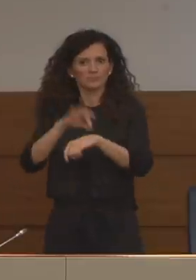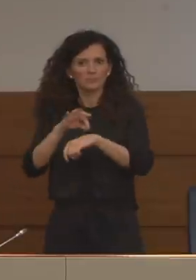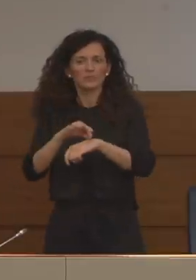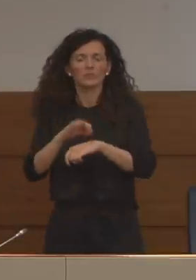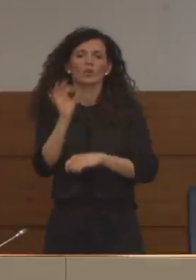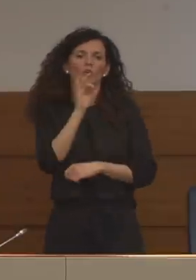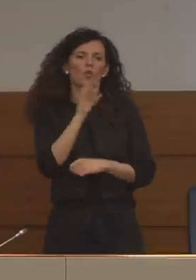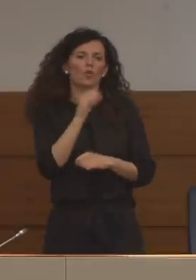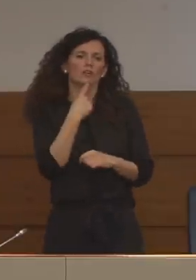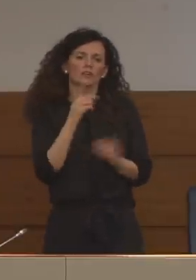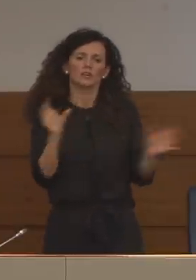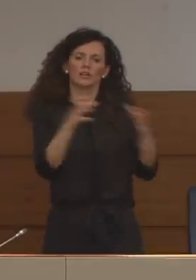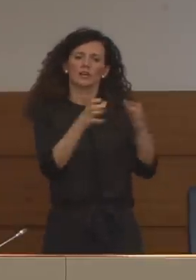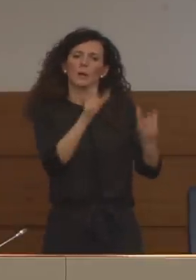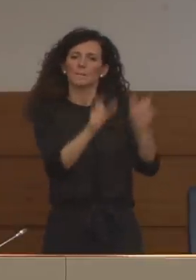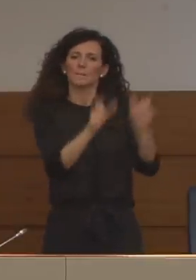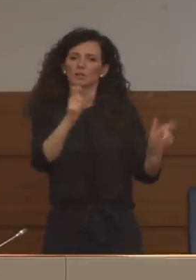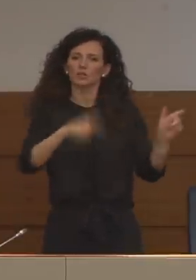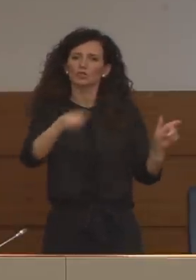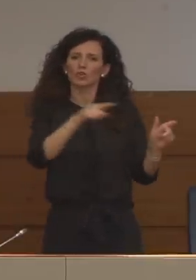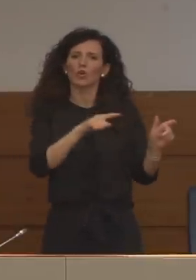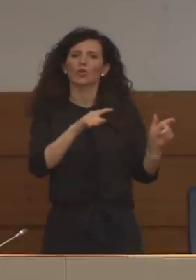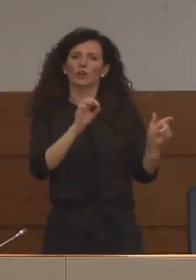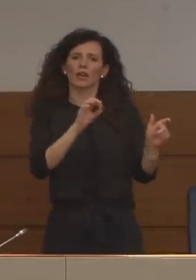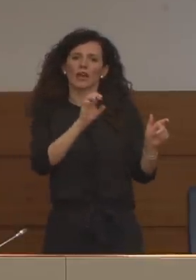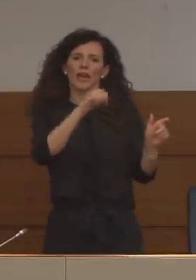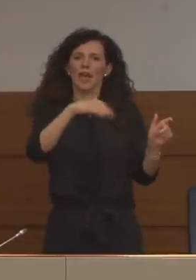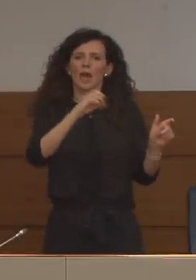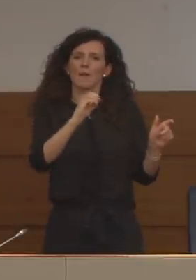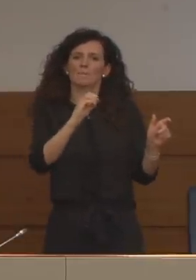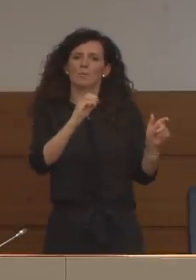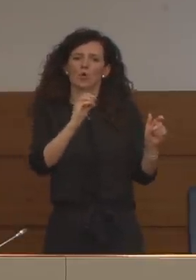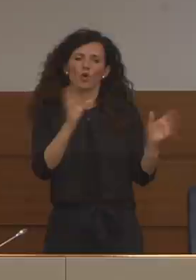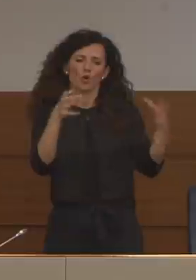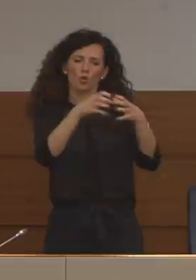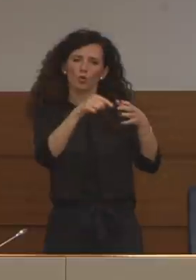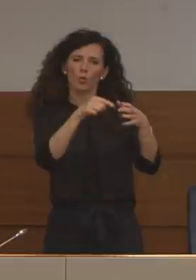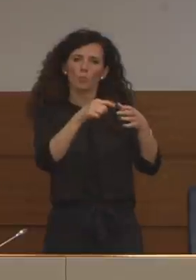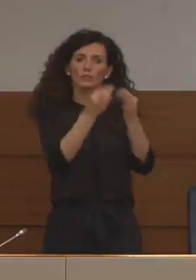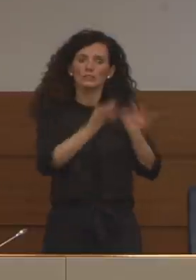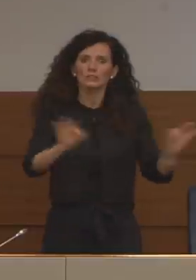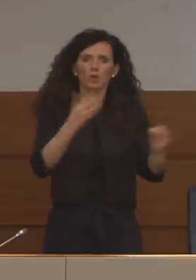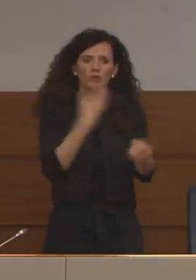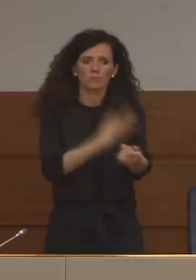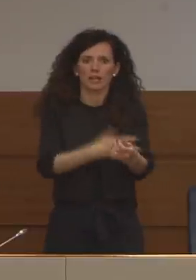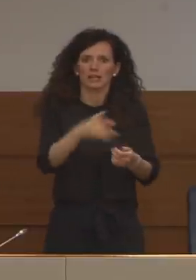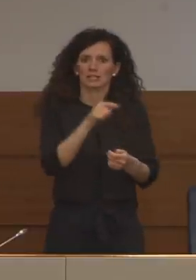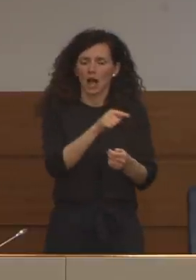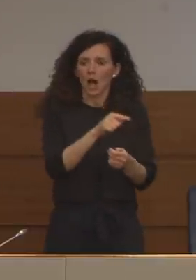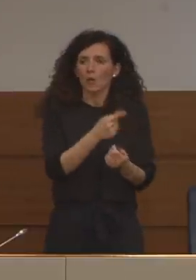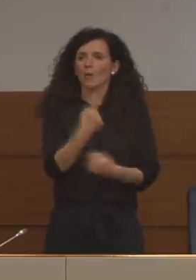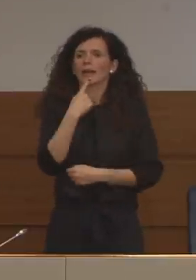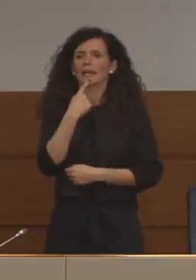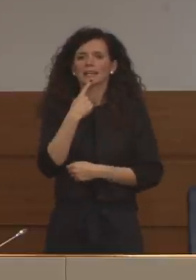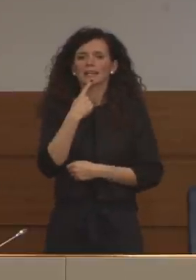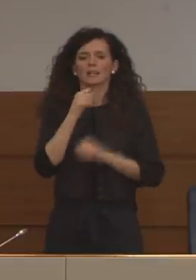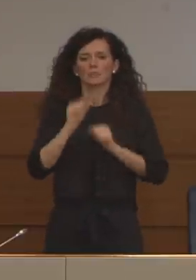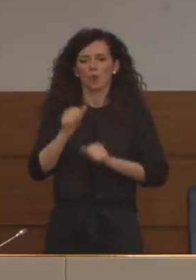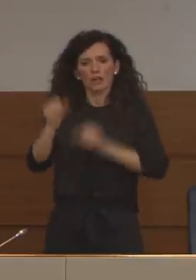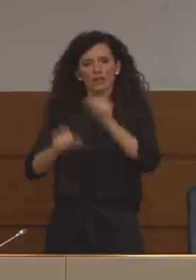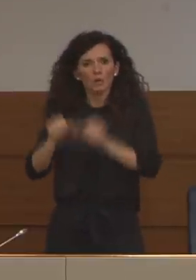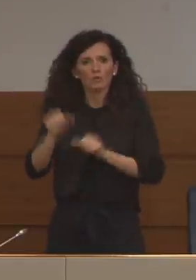componenti disponibili per gli interventi di chirurgia maggiore piuttosto che per i trapianti di